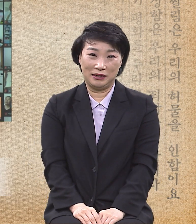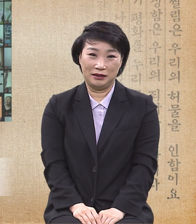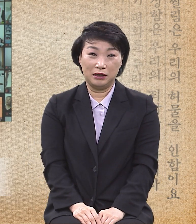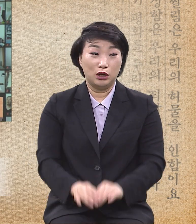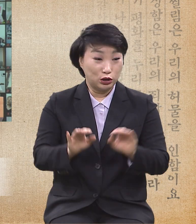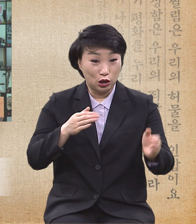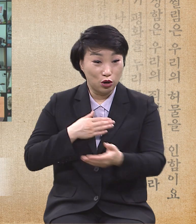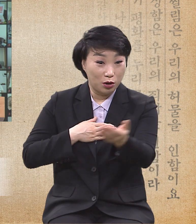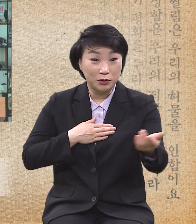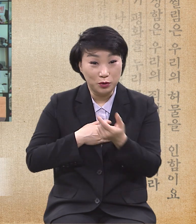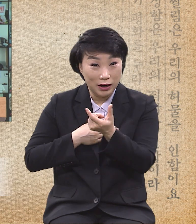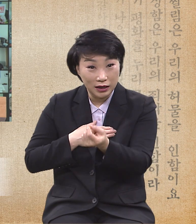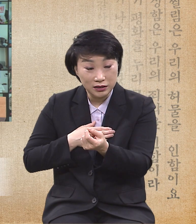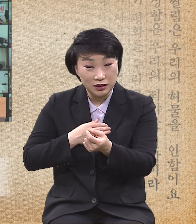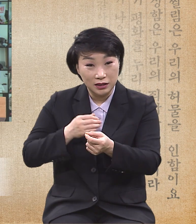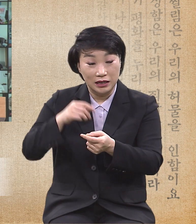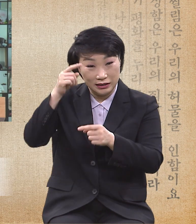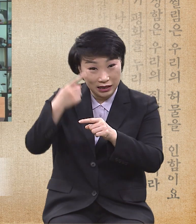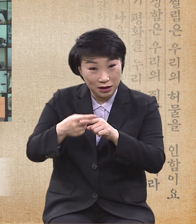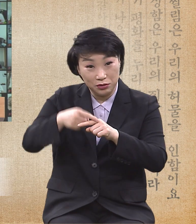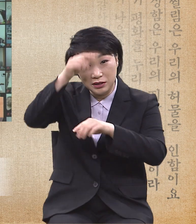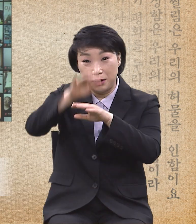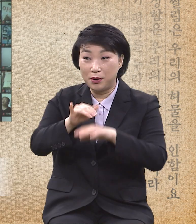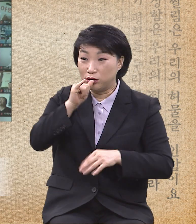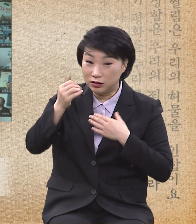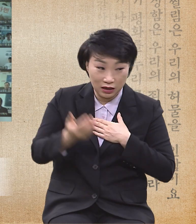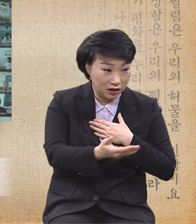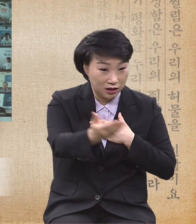근데 여러분이 그렇게 예배합니까?